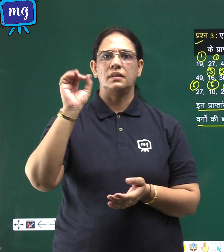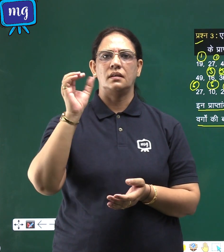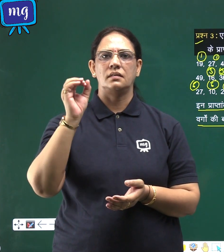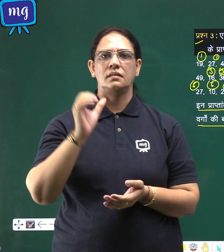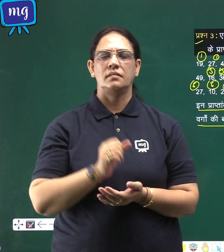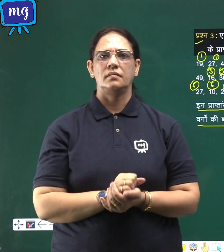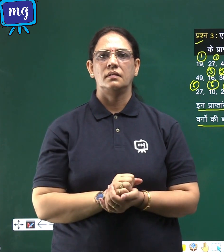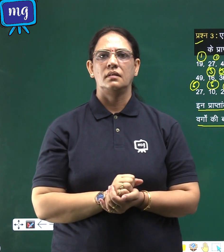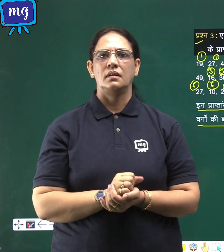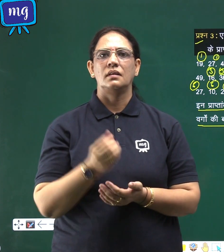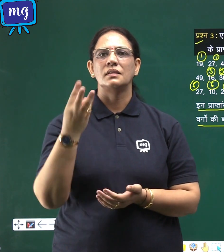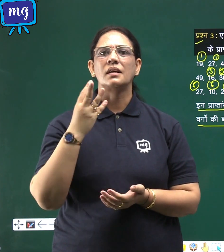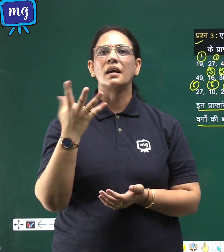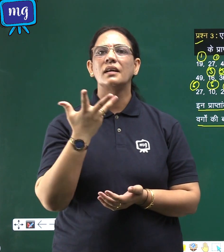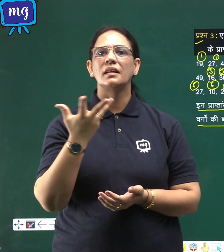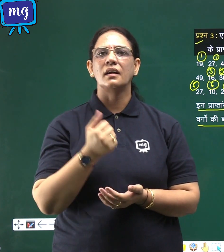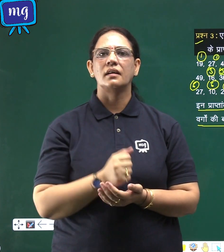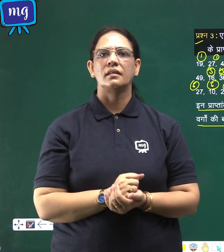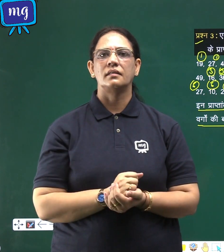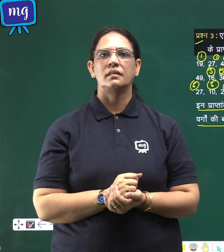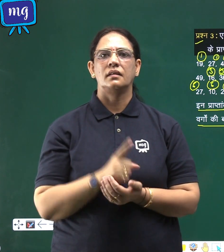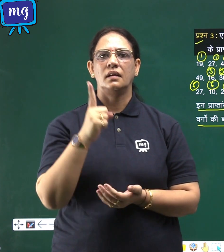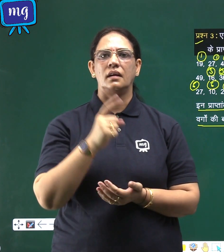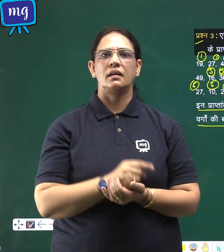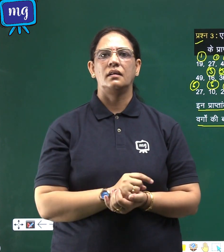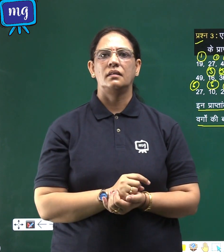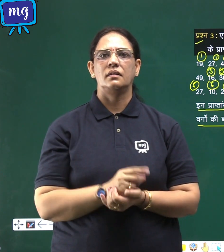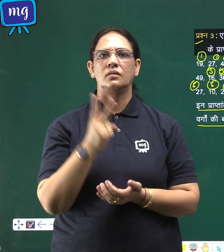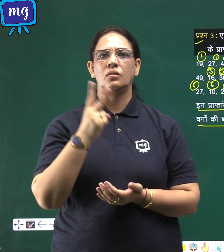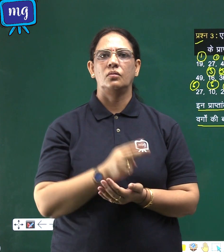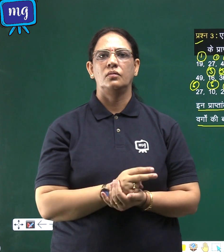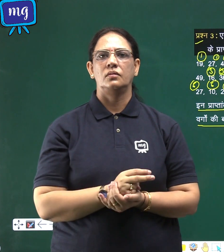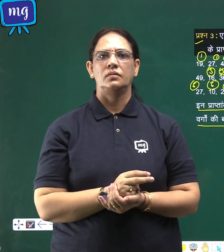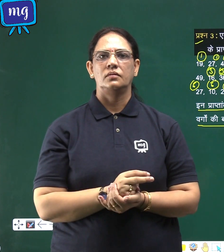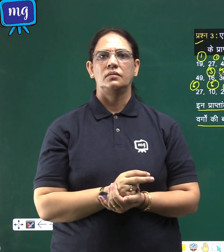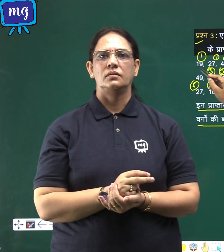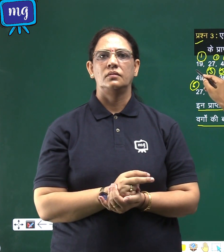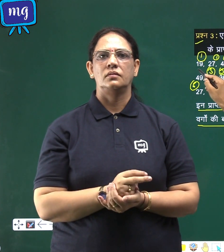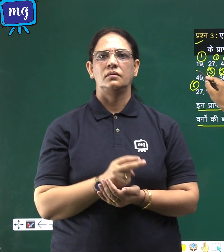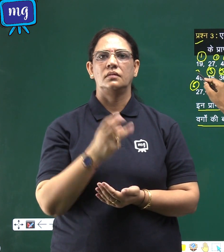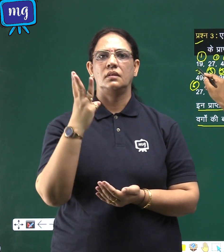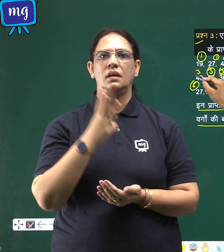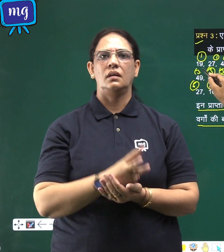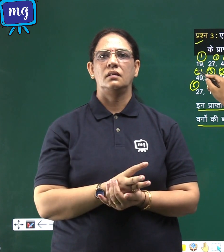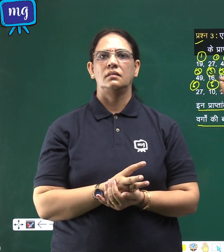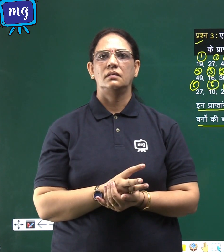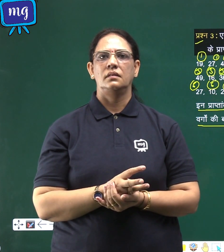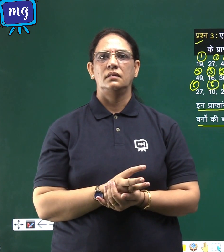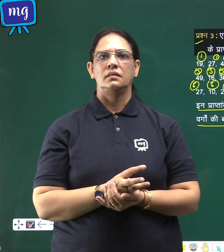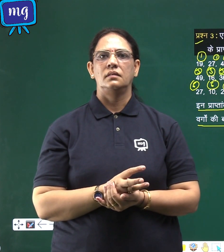कितनी संक्या है एक दो थीन